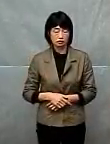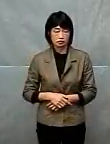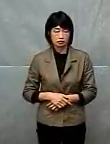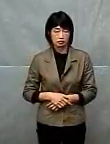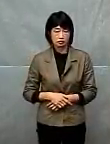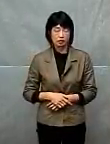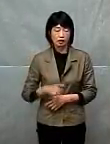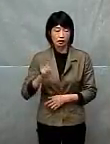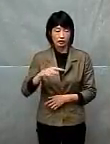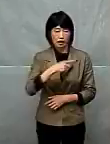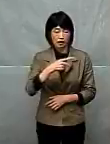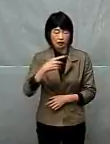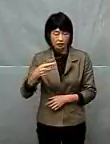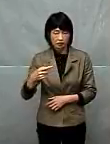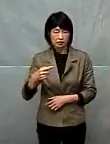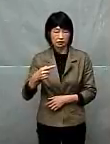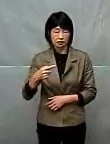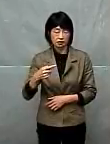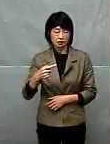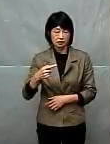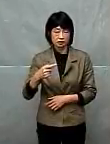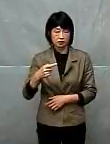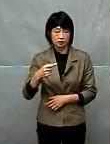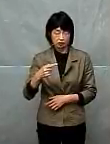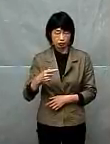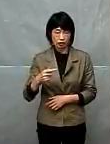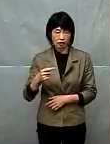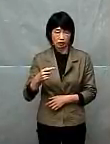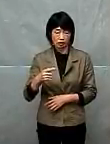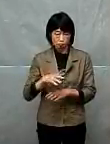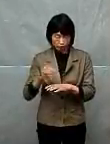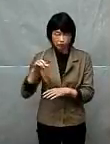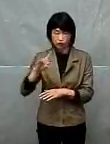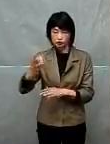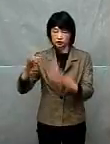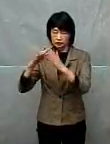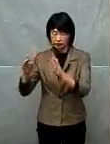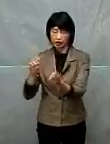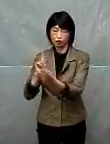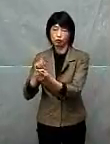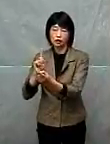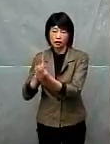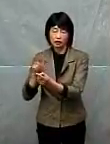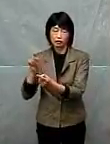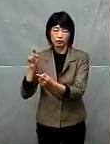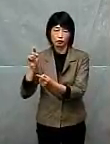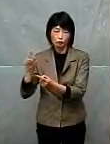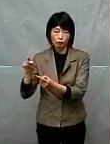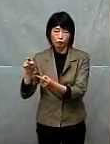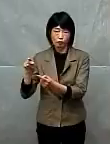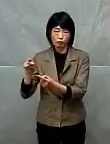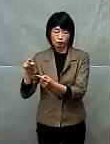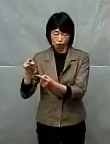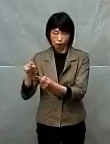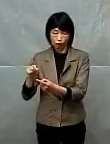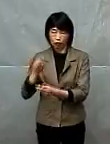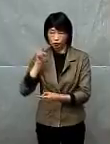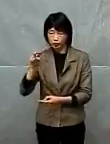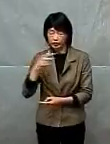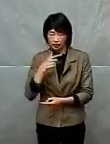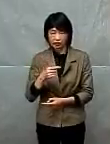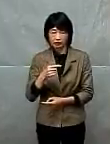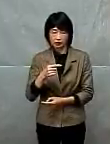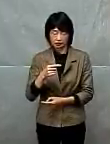には議会の対応をまず私は見ていきたいというふうに申し上げました